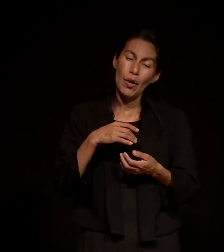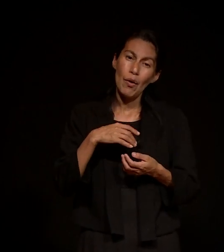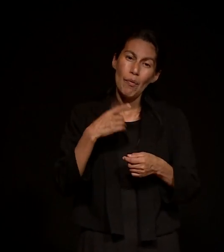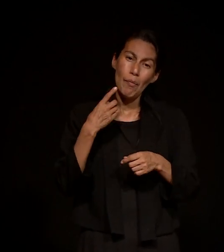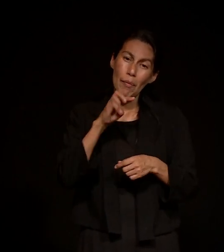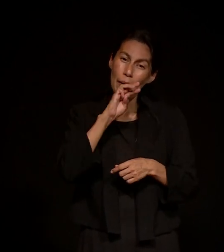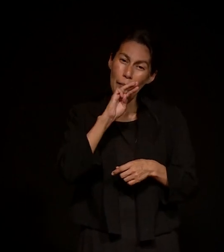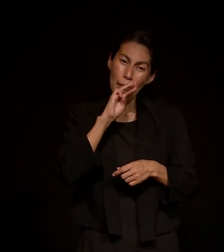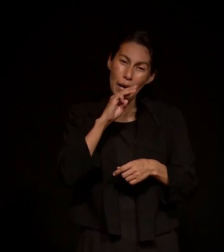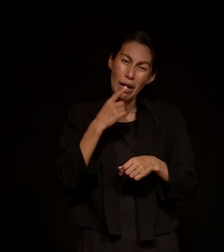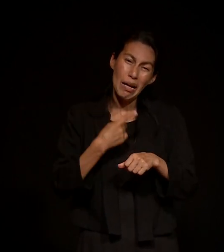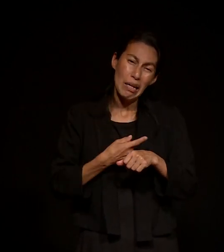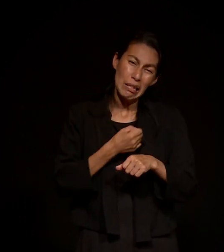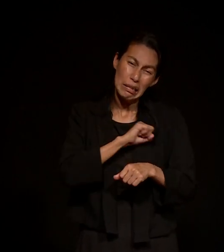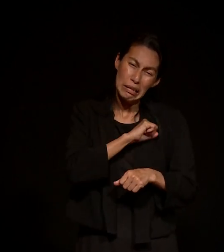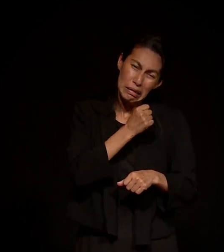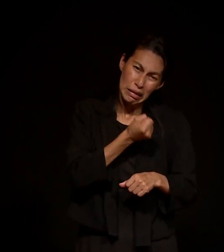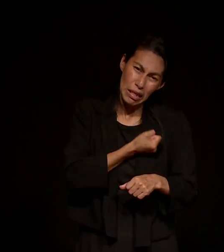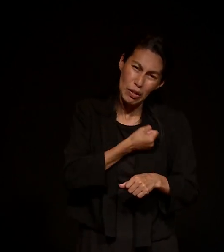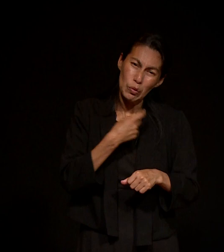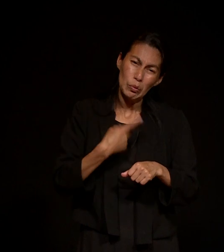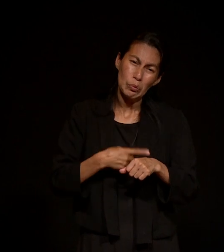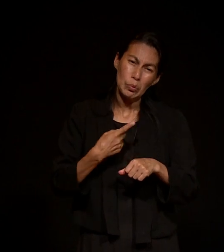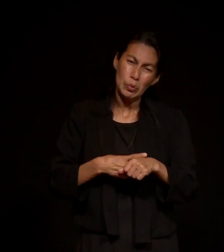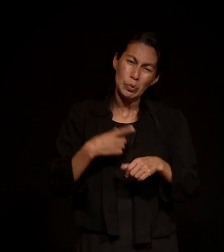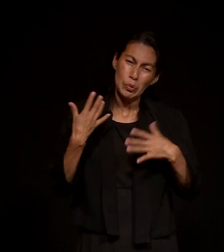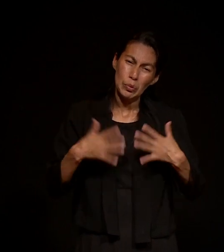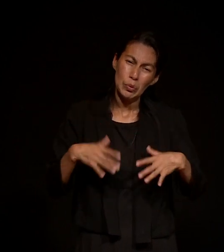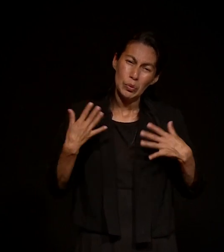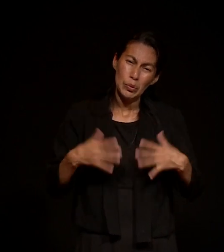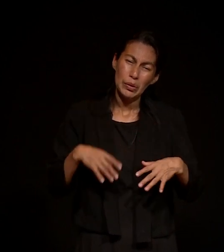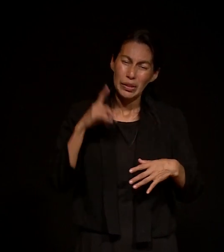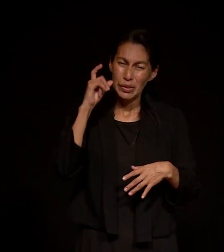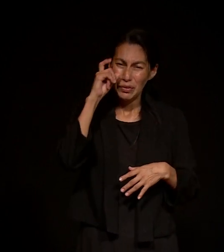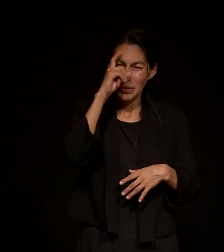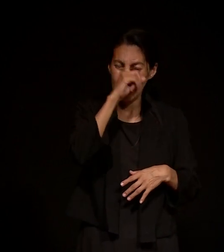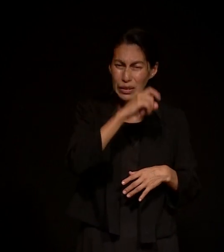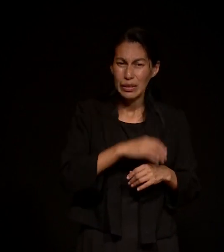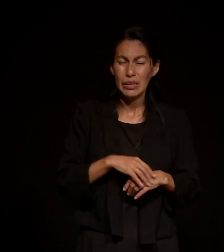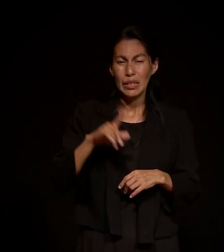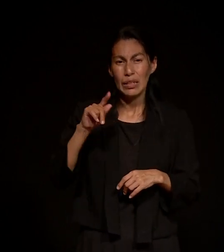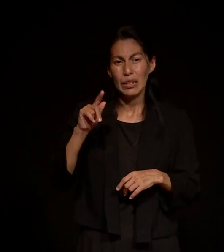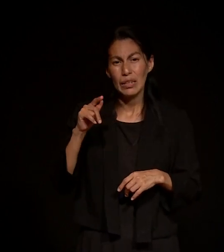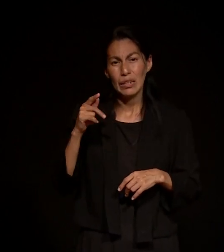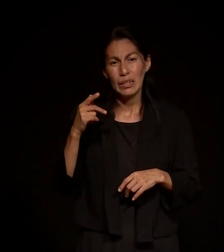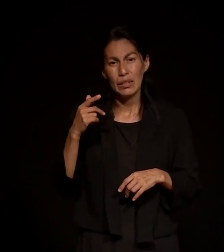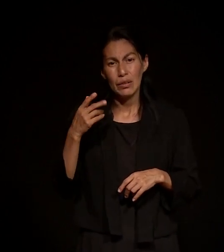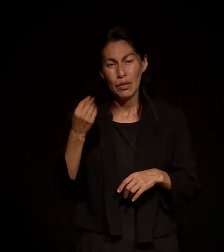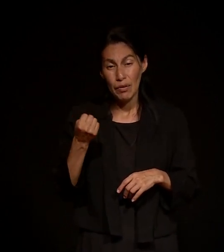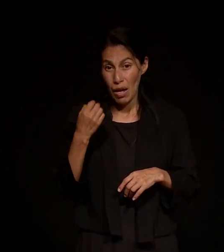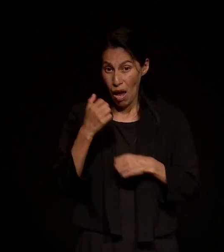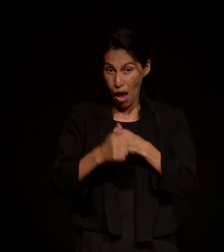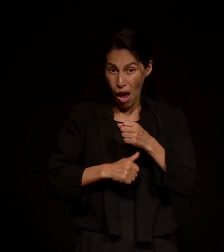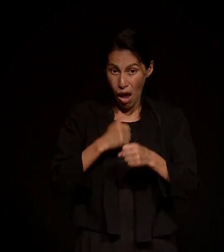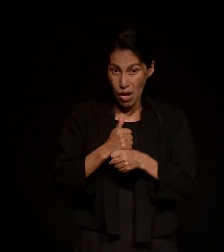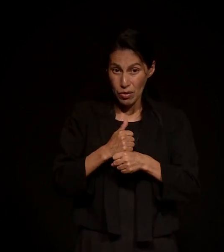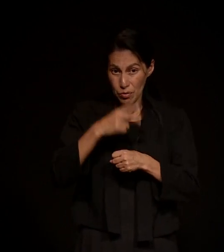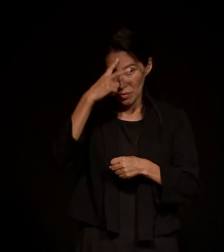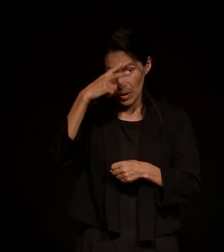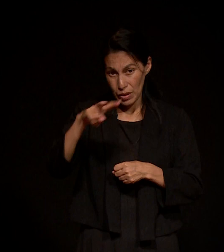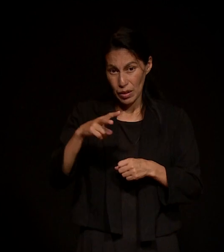Ake. Tiene varias enfermedades crónicas. Tiene 75 años y vive en la ciudad de